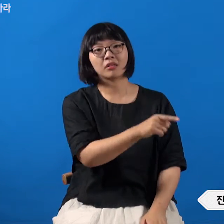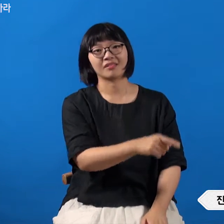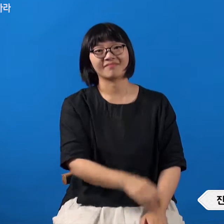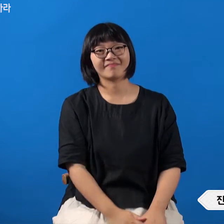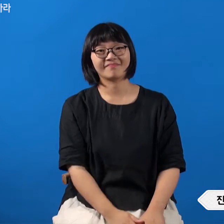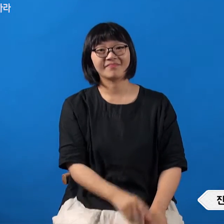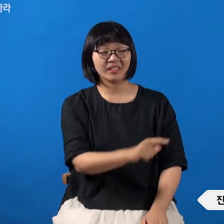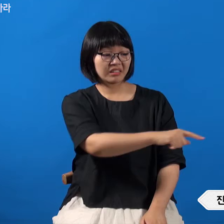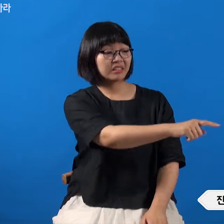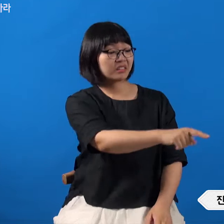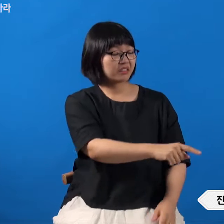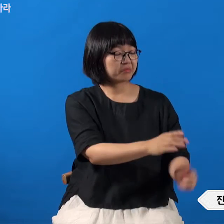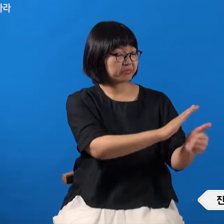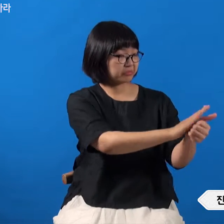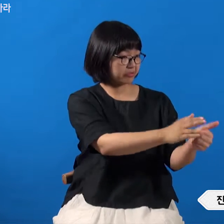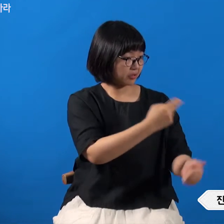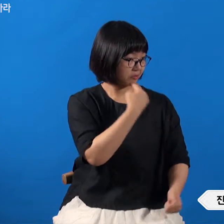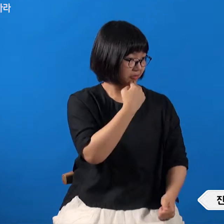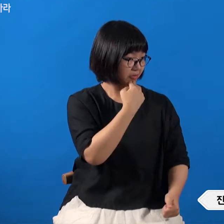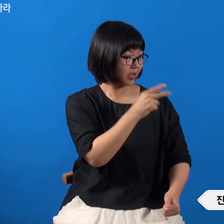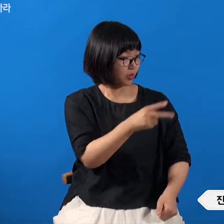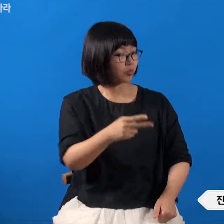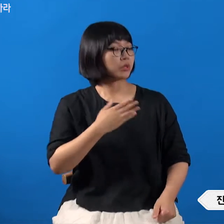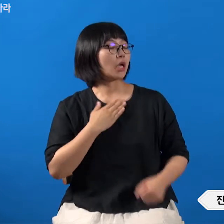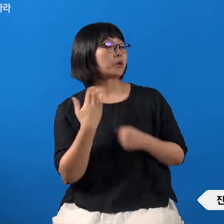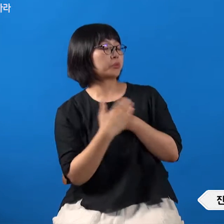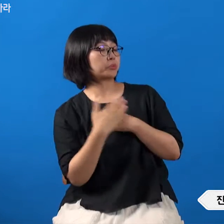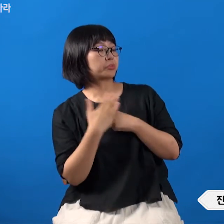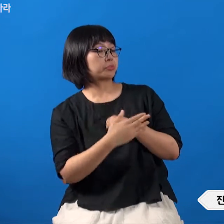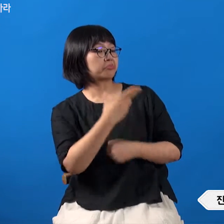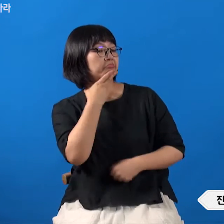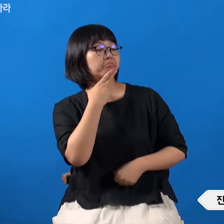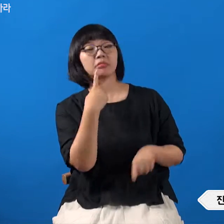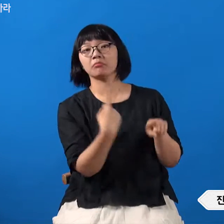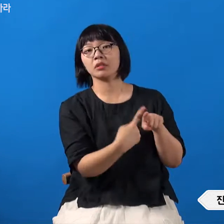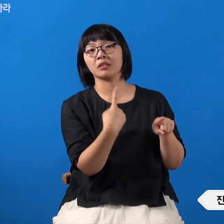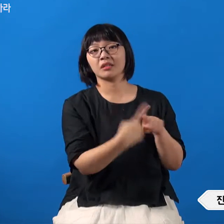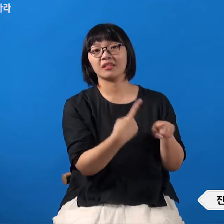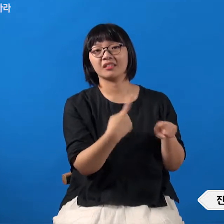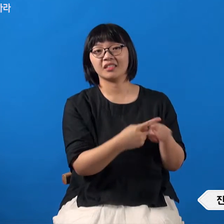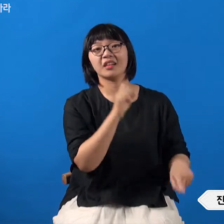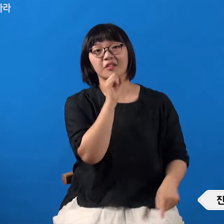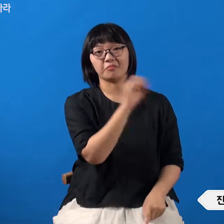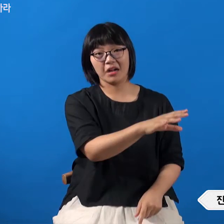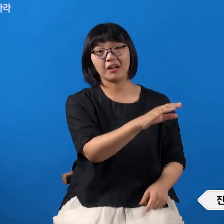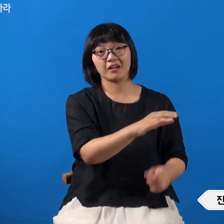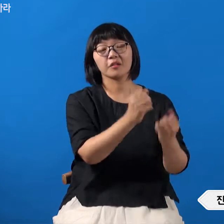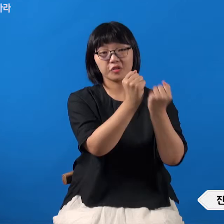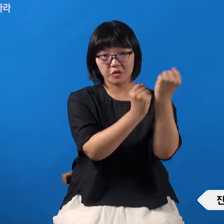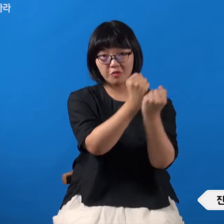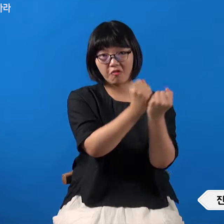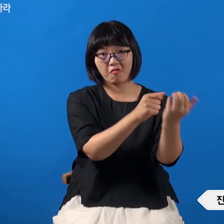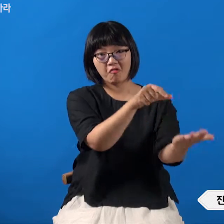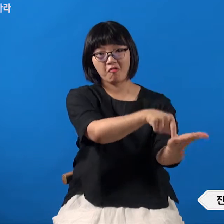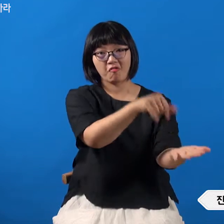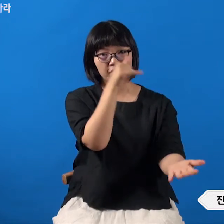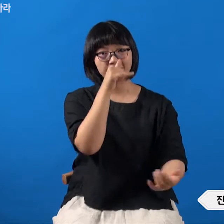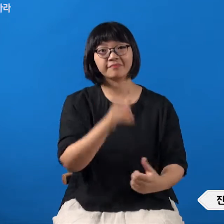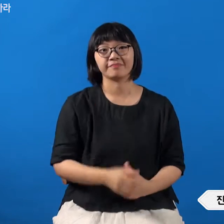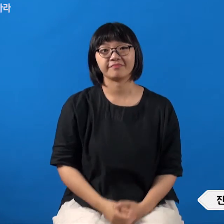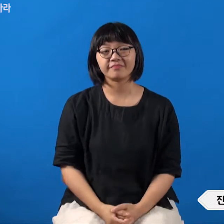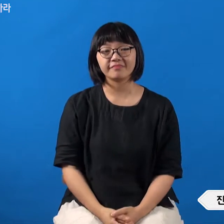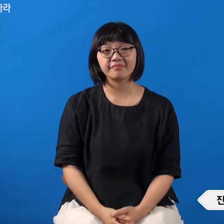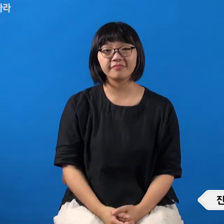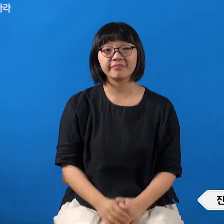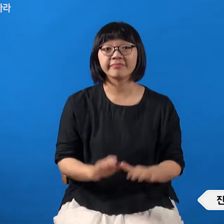하나님께 한 것처럼 하나님께서 직접 받으신다는 사실을 성경은 설명합니다. 그래서